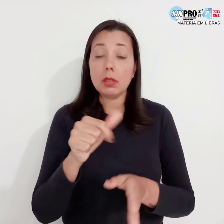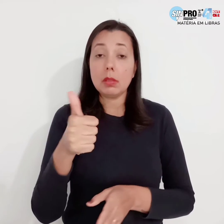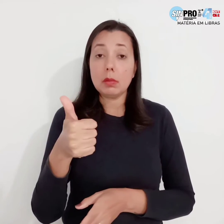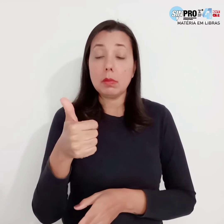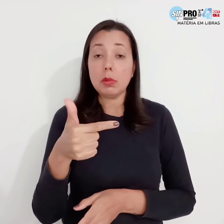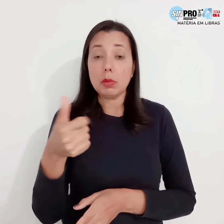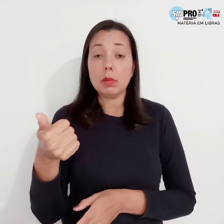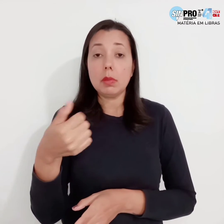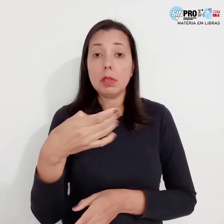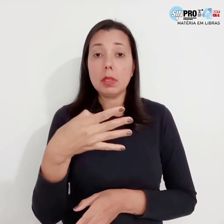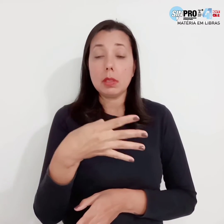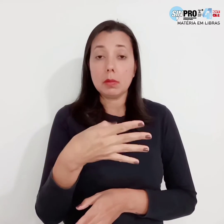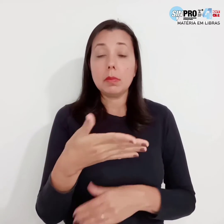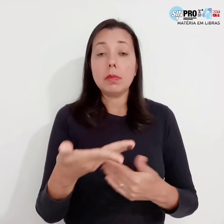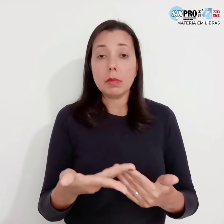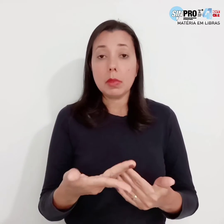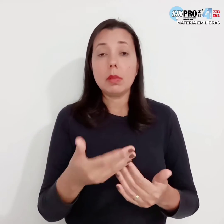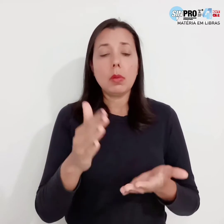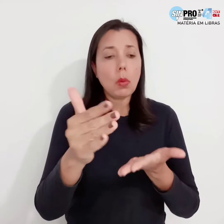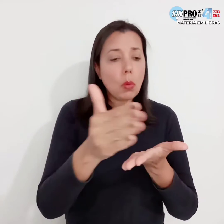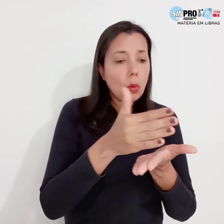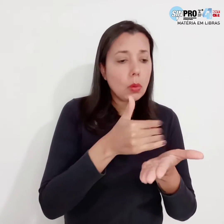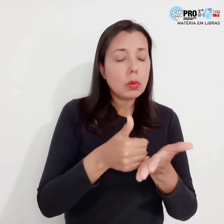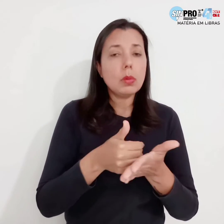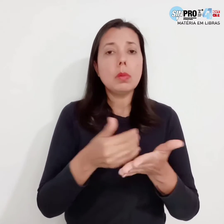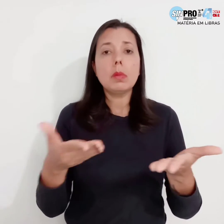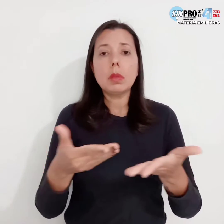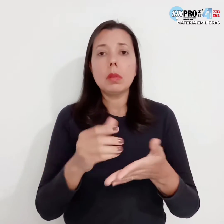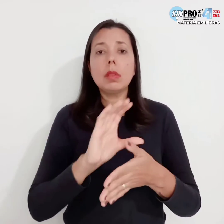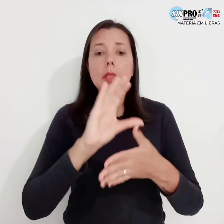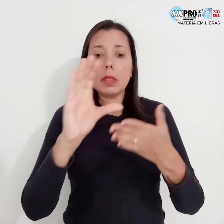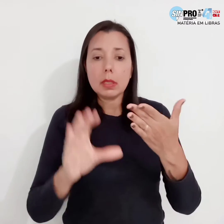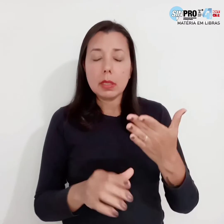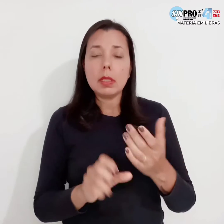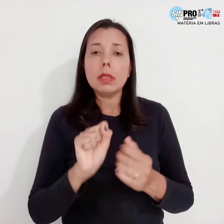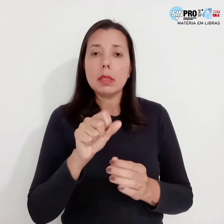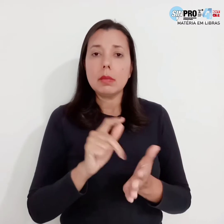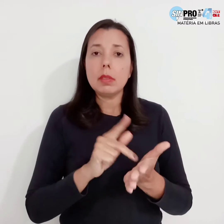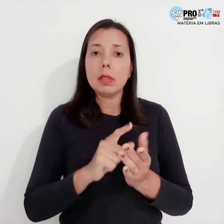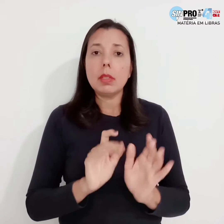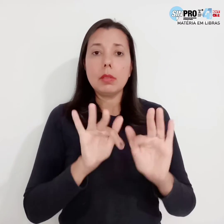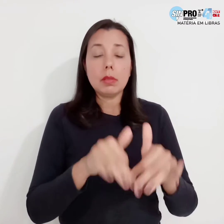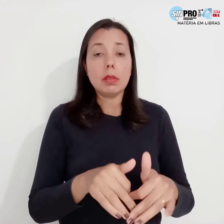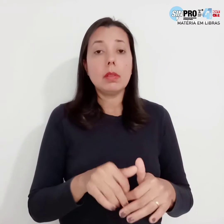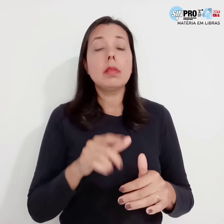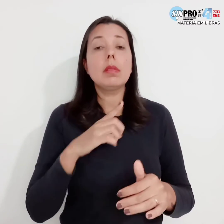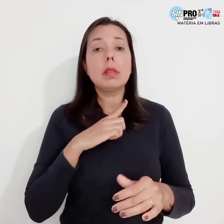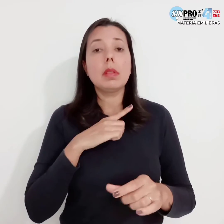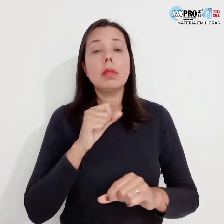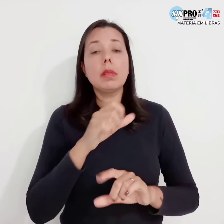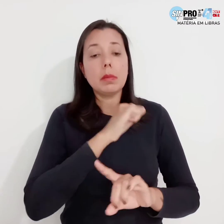2014. O consumo dessa classe, que finalmente ascendeu